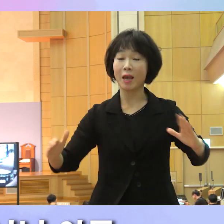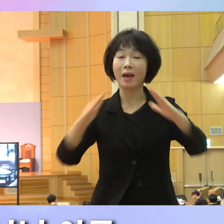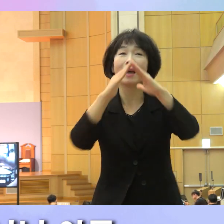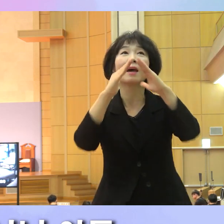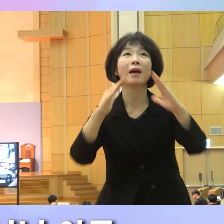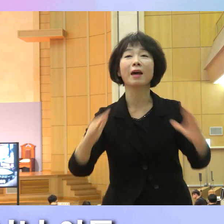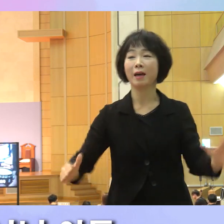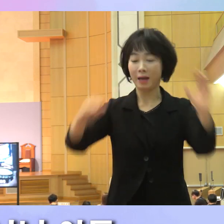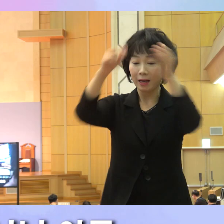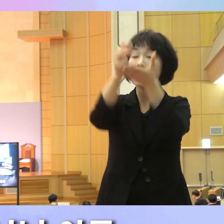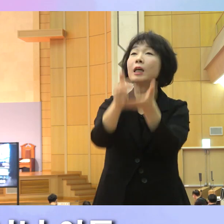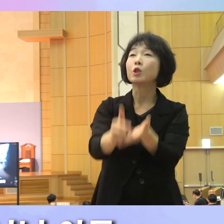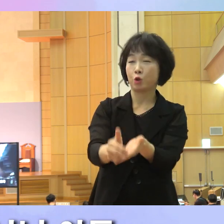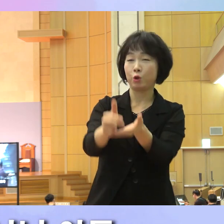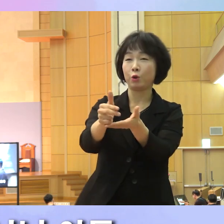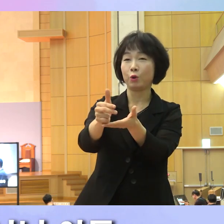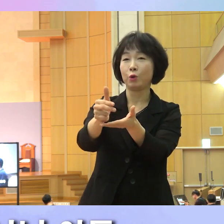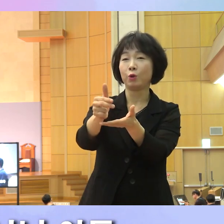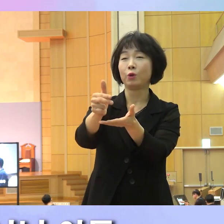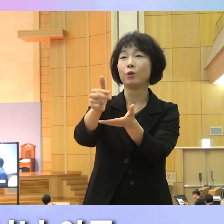요새,